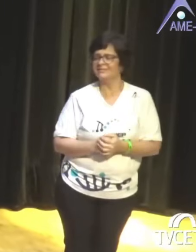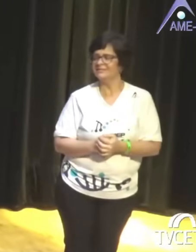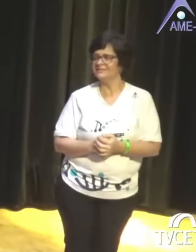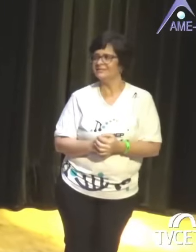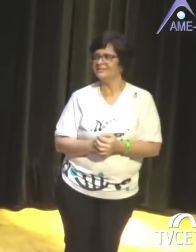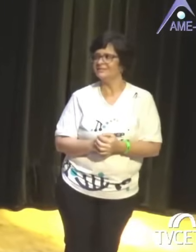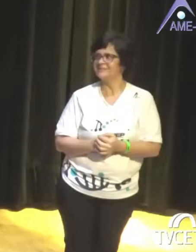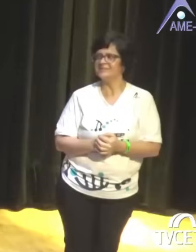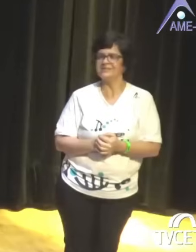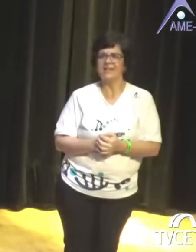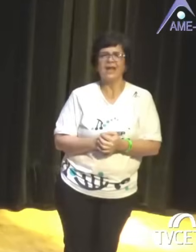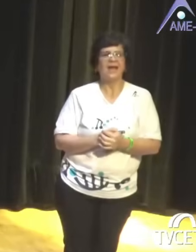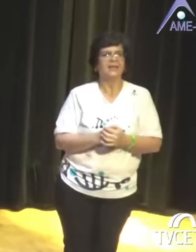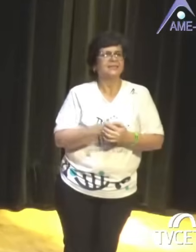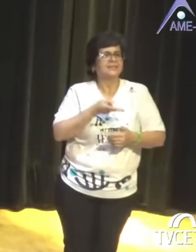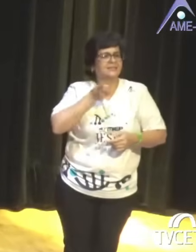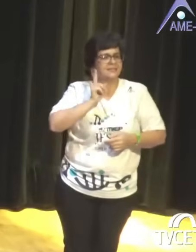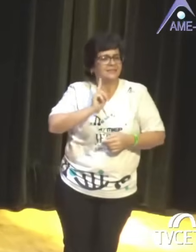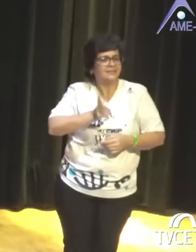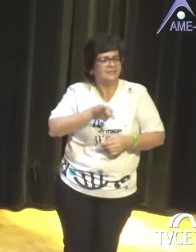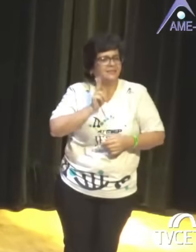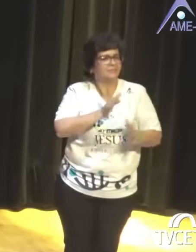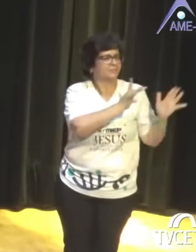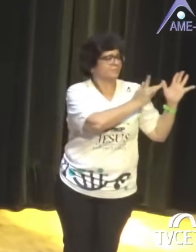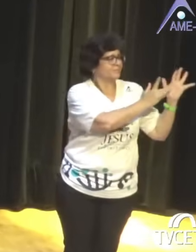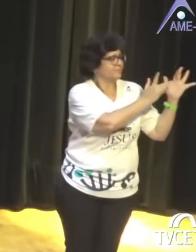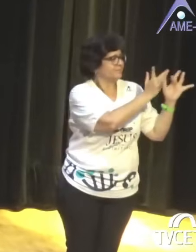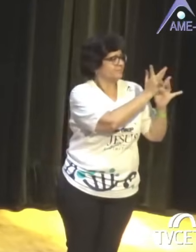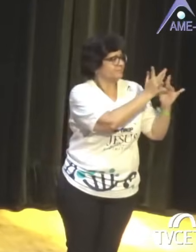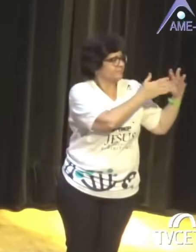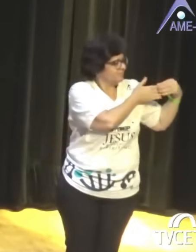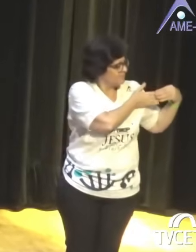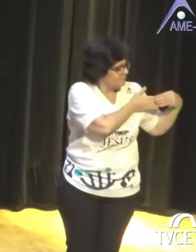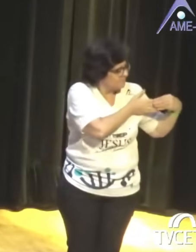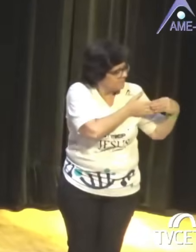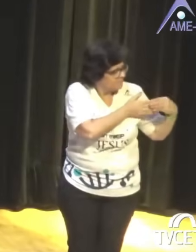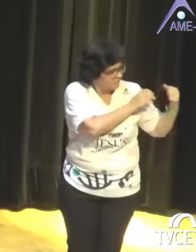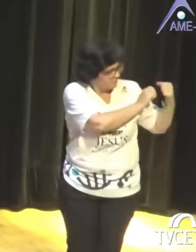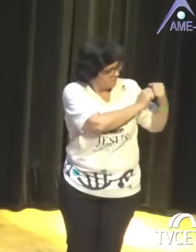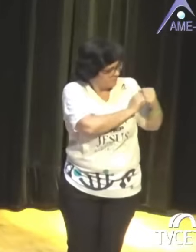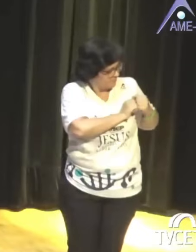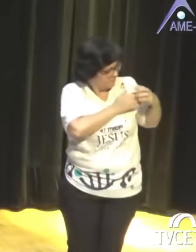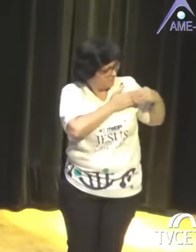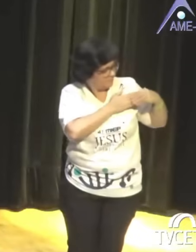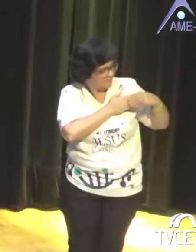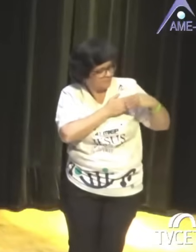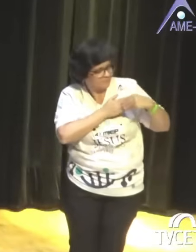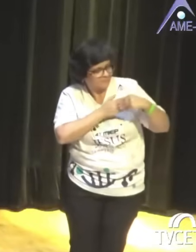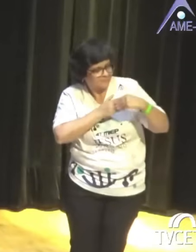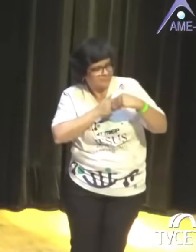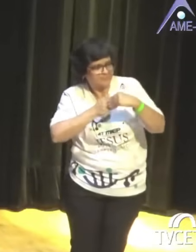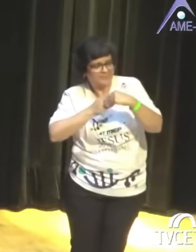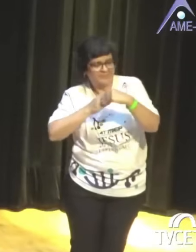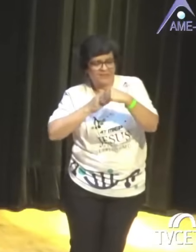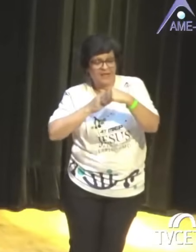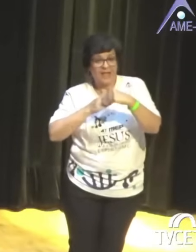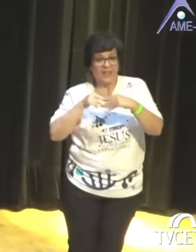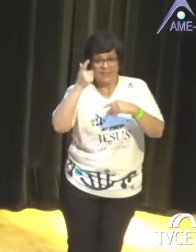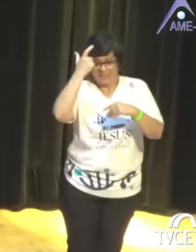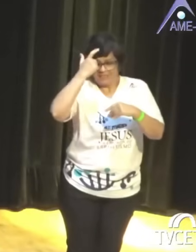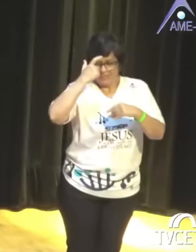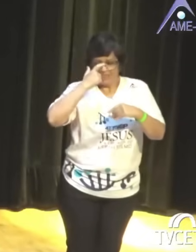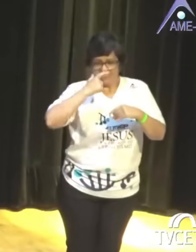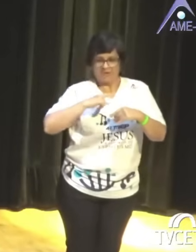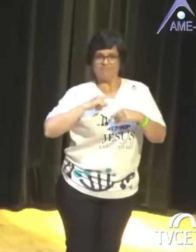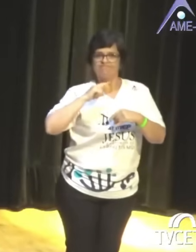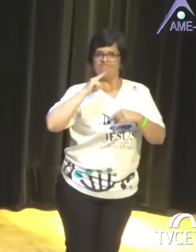acontecer cada vez que ele te conduzir ele tira um pouco de você e coloca um pouco